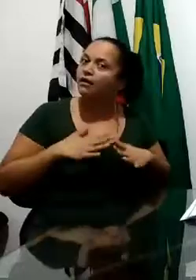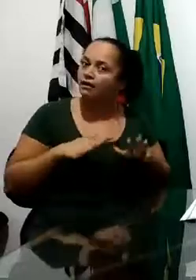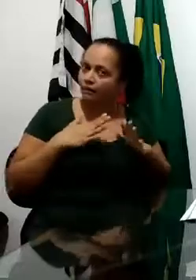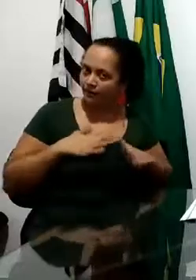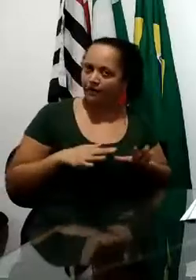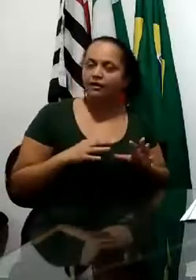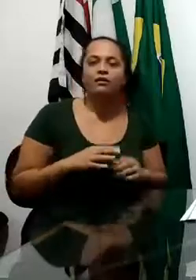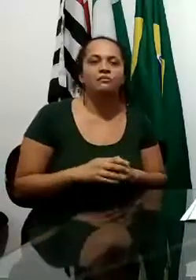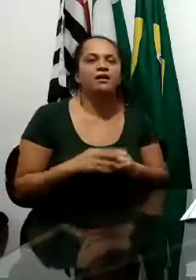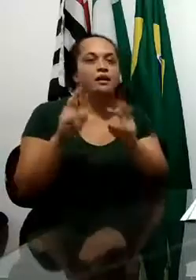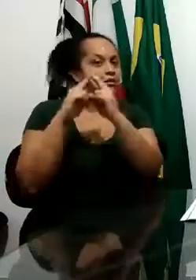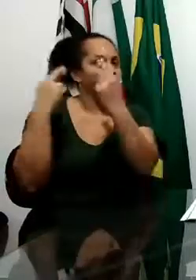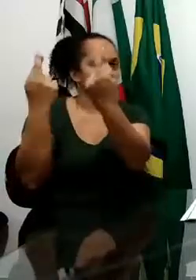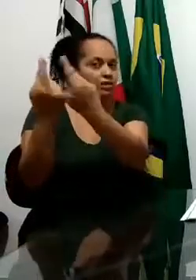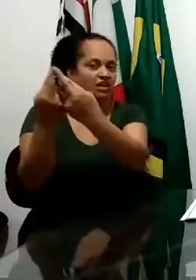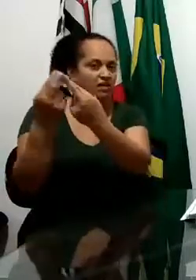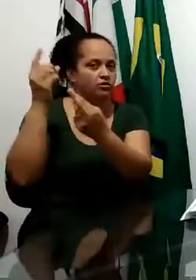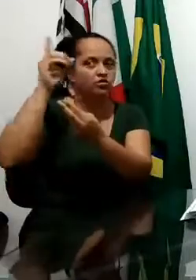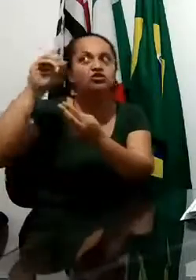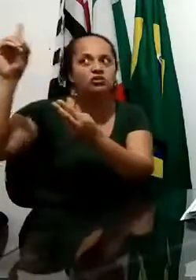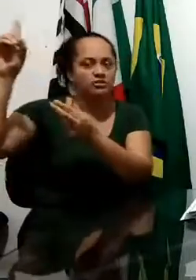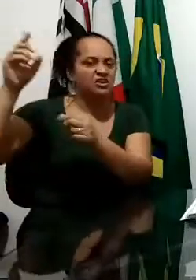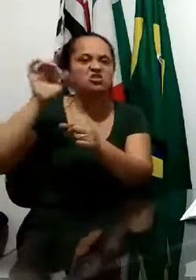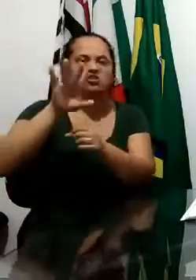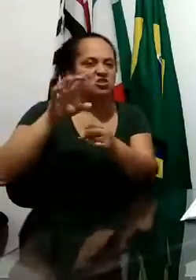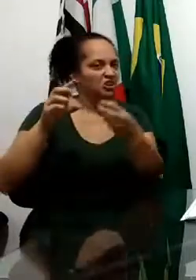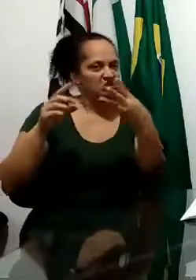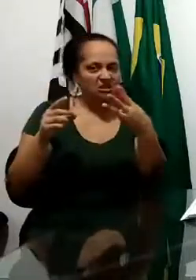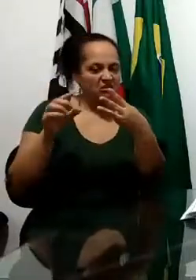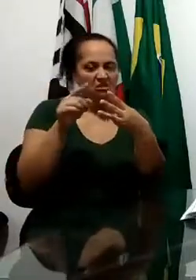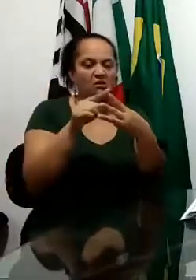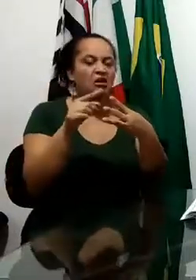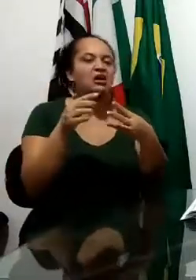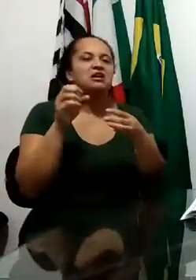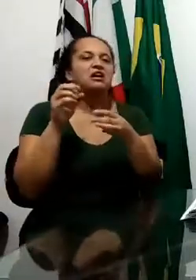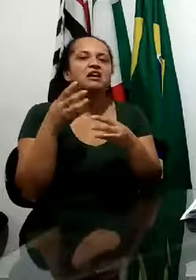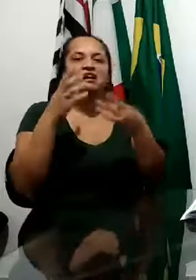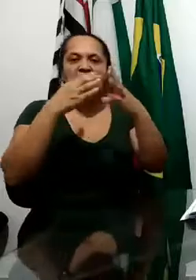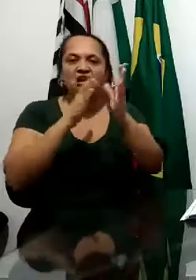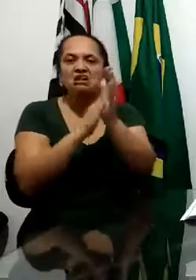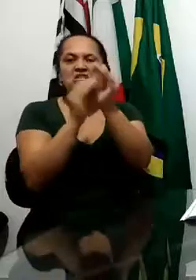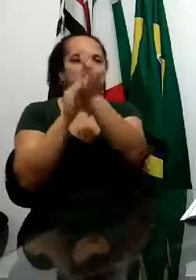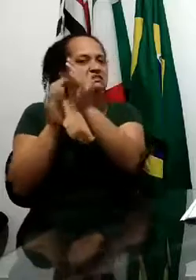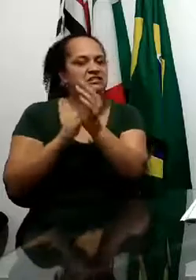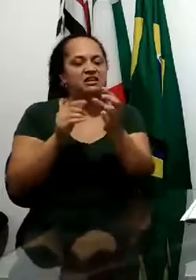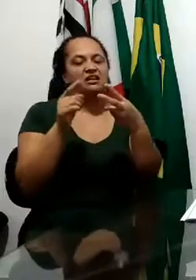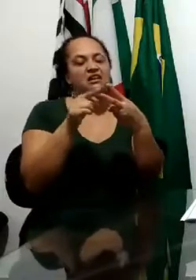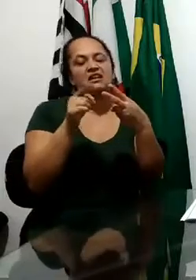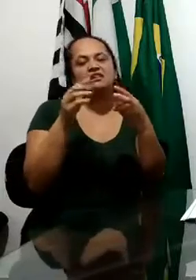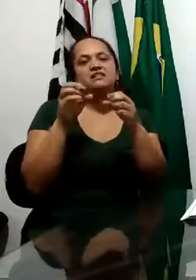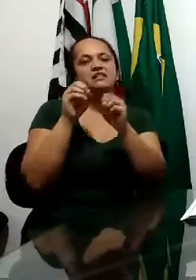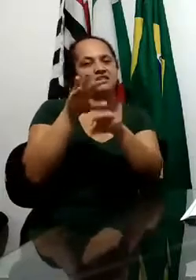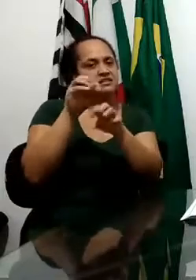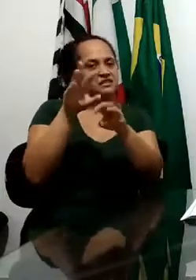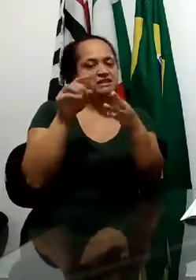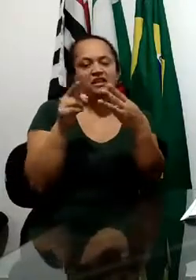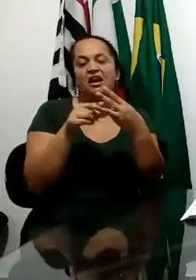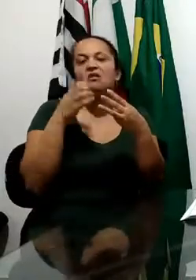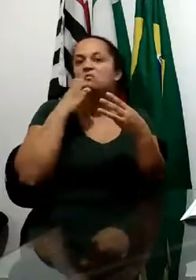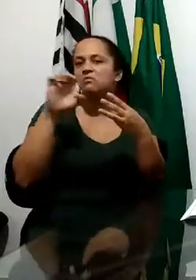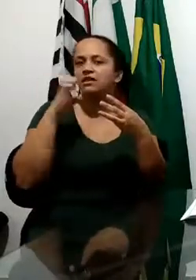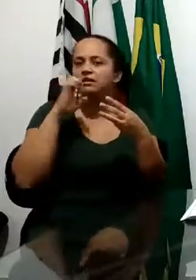a pregar, cantar e ensinar. Há muitas outras coisas que você pode fazer e que é de grande utilidade no